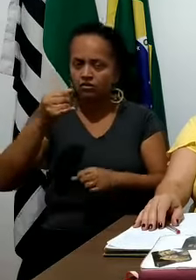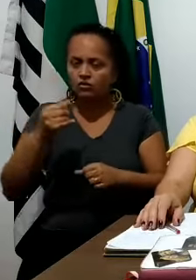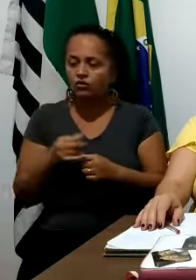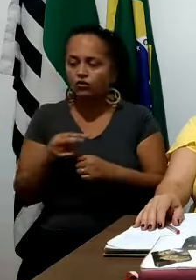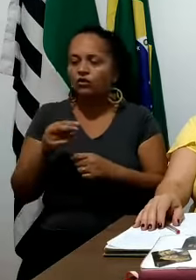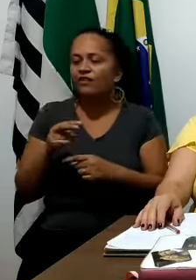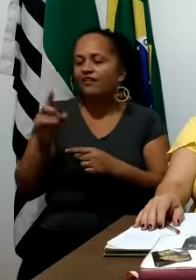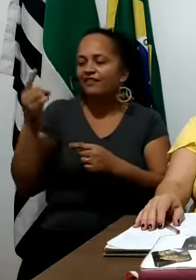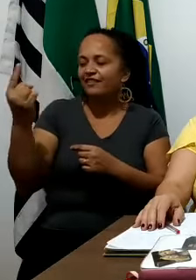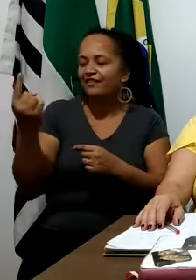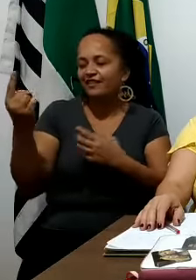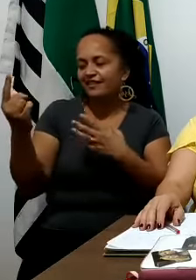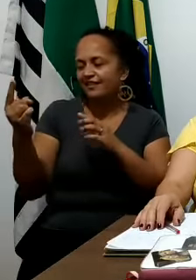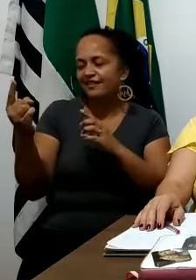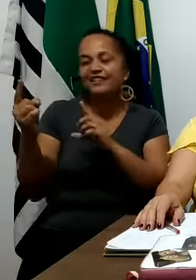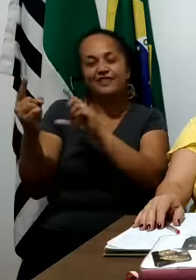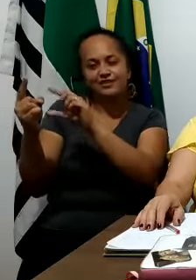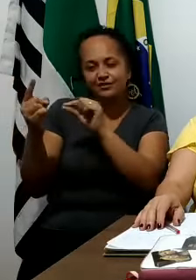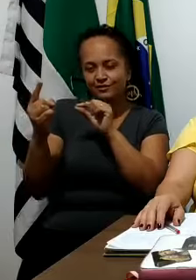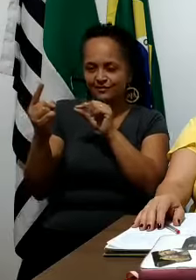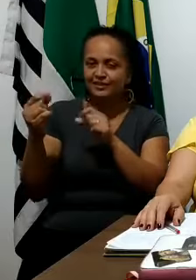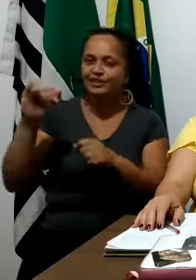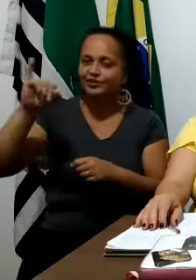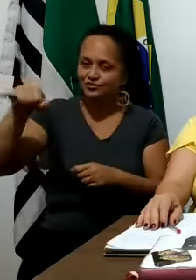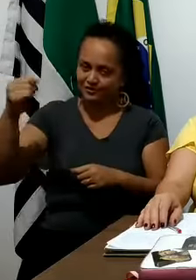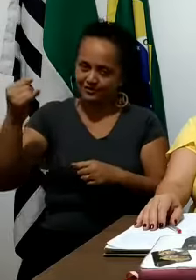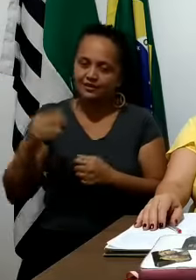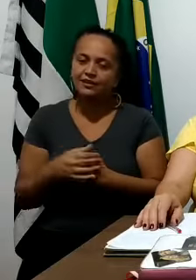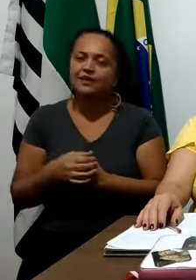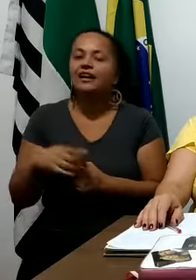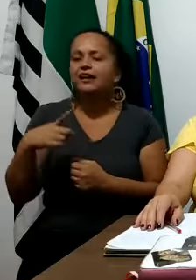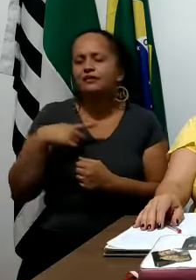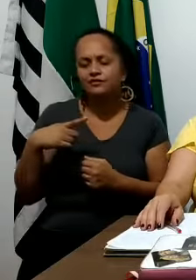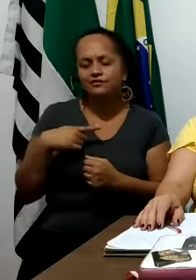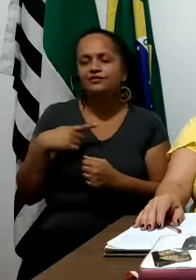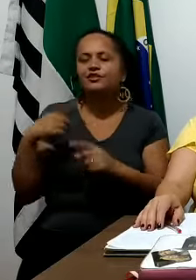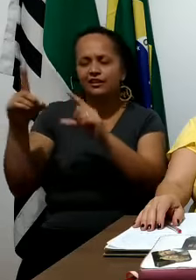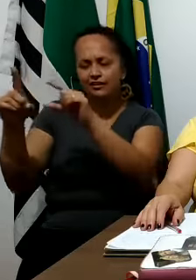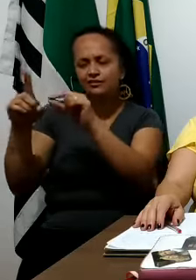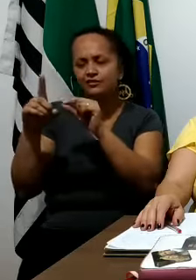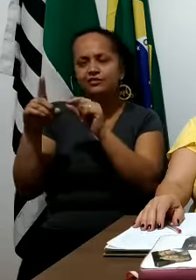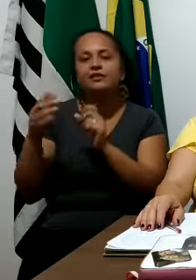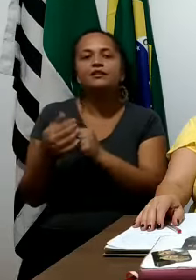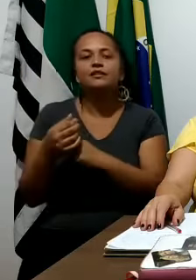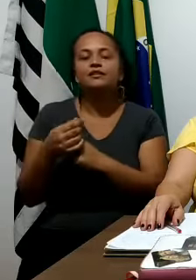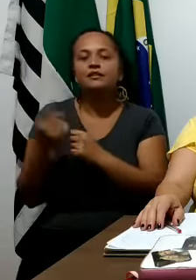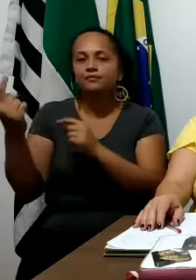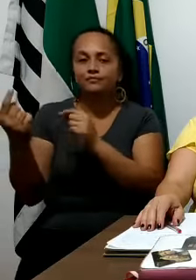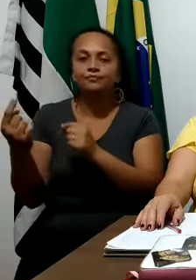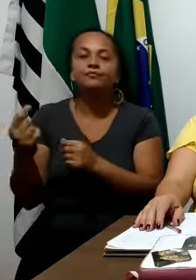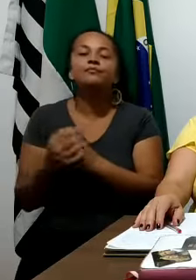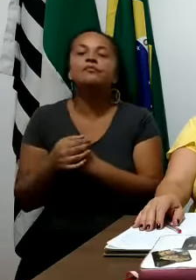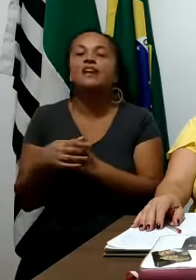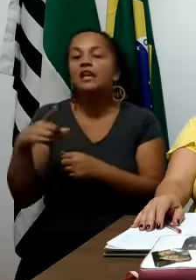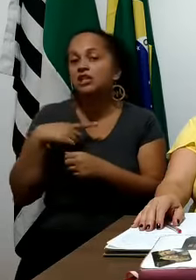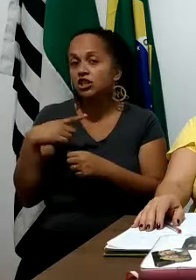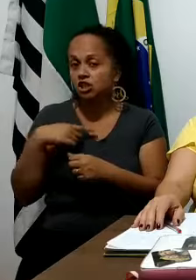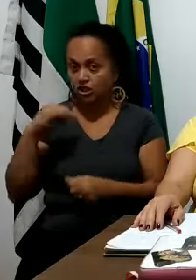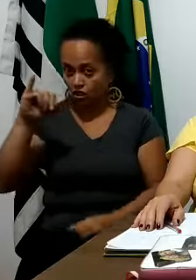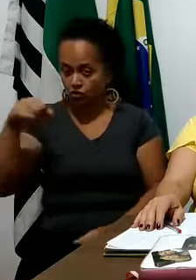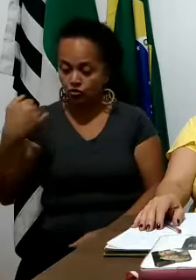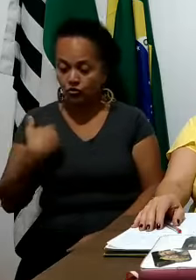né? E ele recebeu tantos tesouros, né? Tantos tesouros que lá na frente, ele